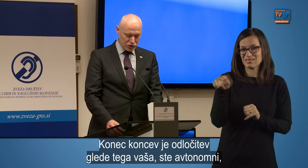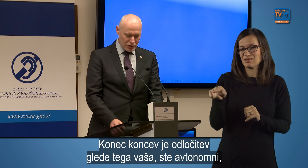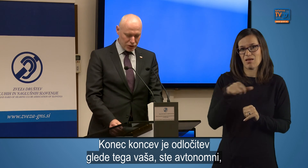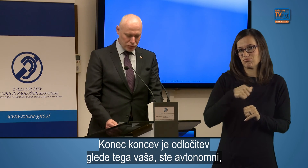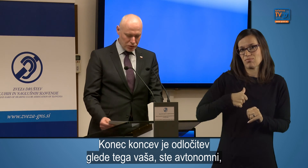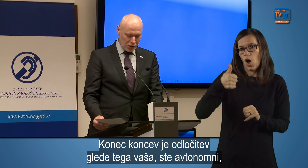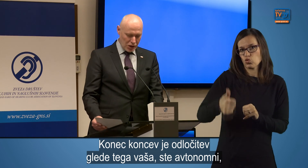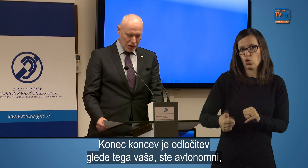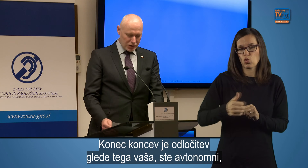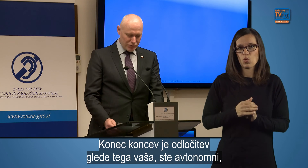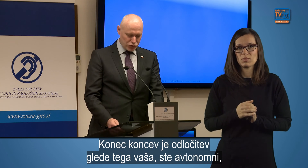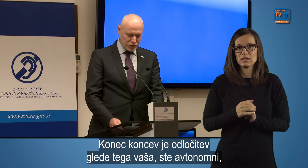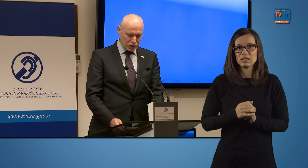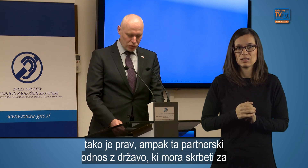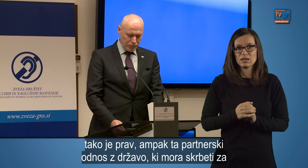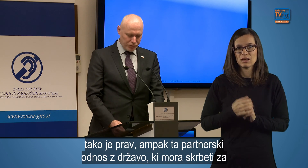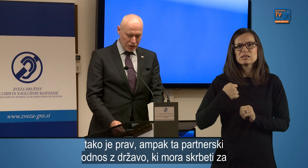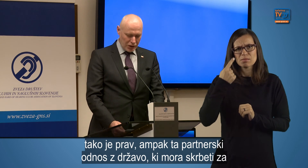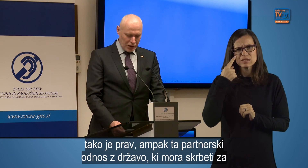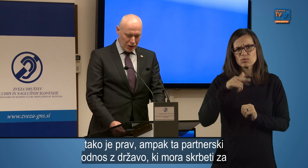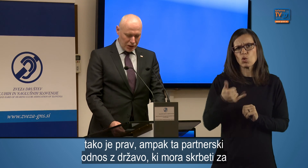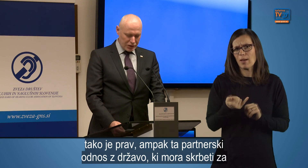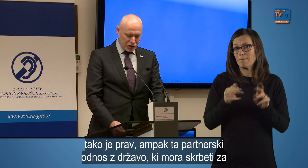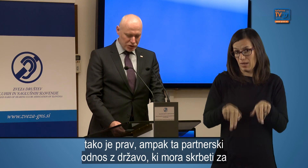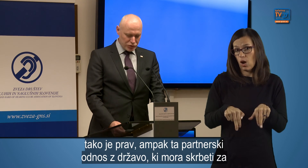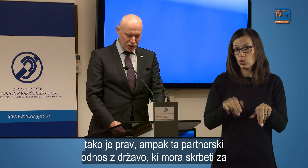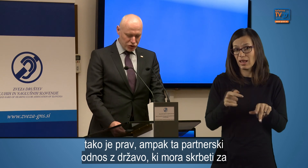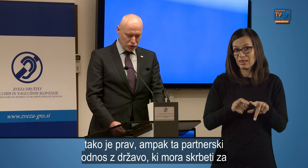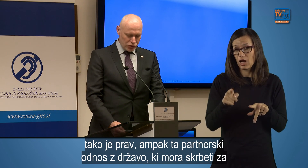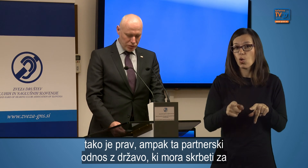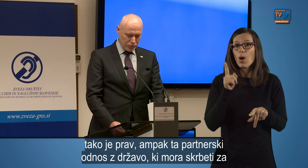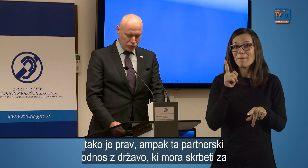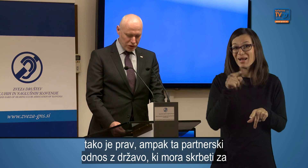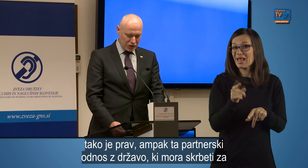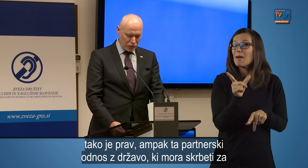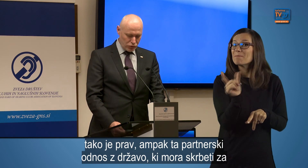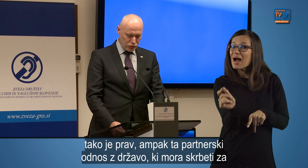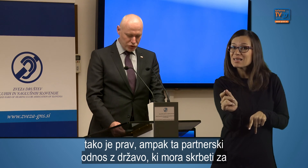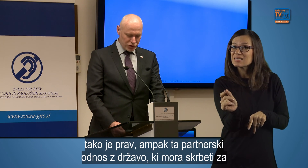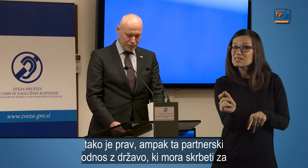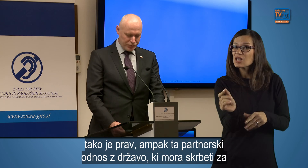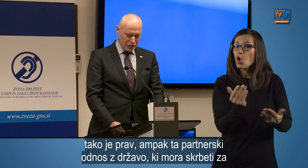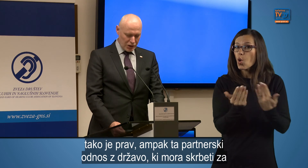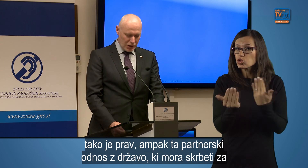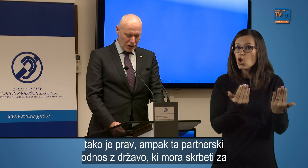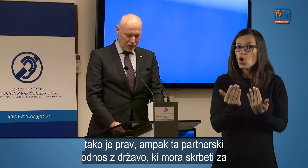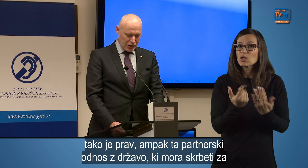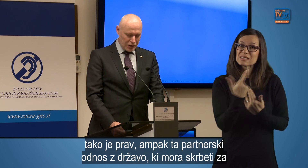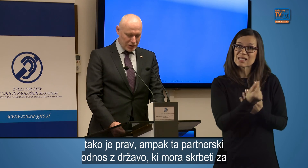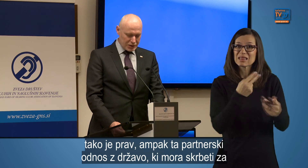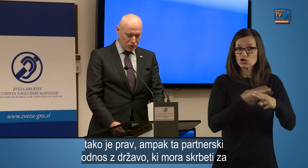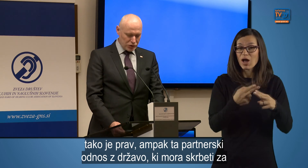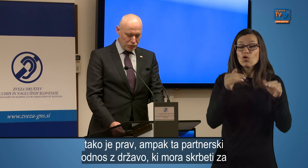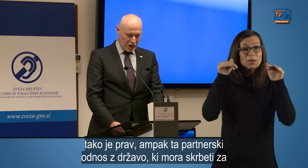točki ste avtonomni in mislim, da je prav, da je tako, ampak ta partnerski odnos z državo,